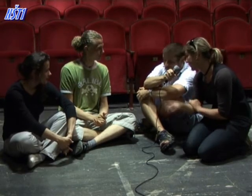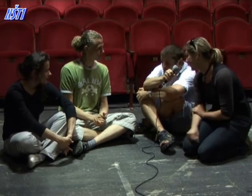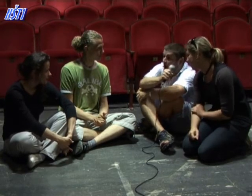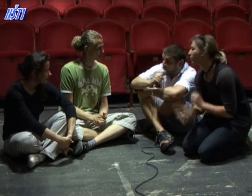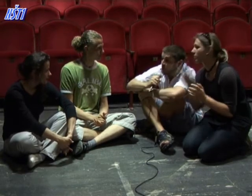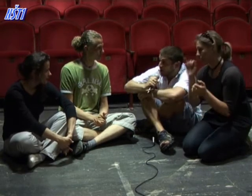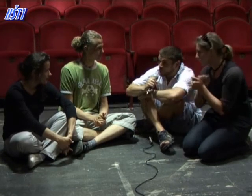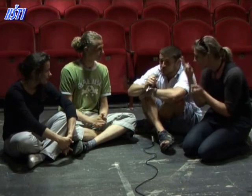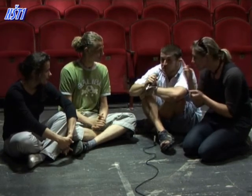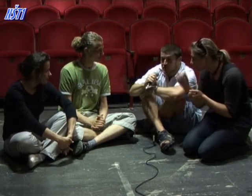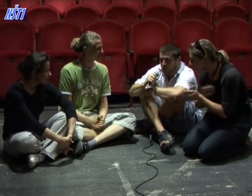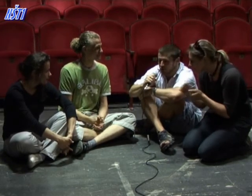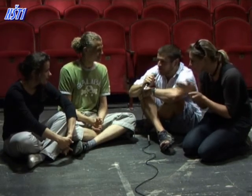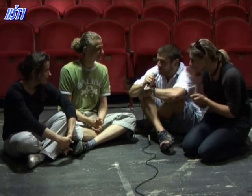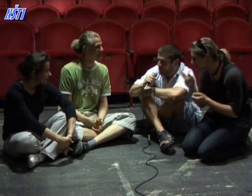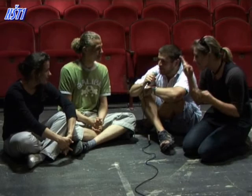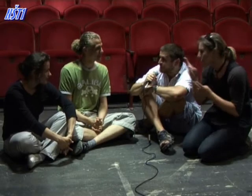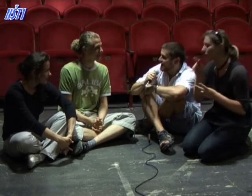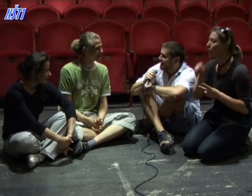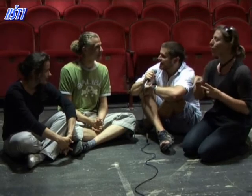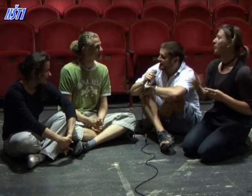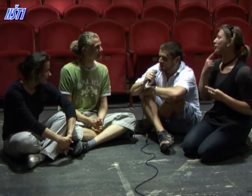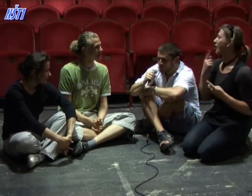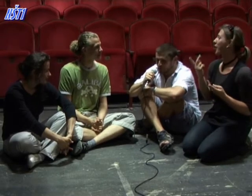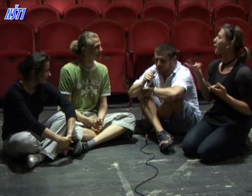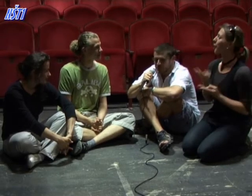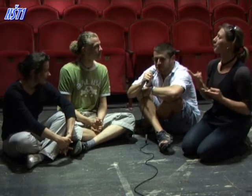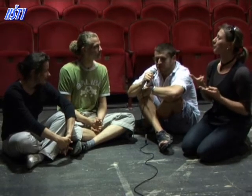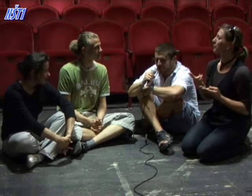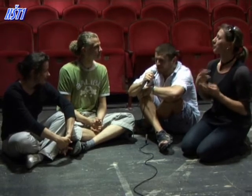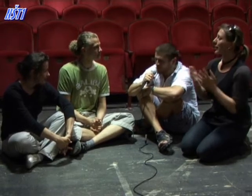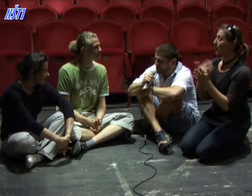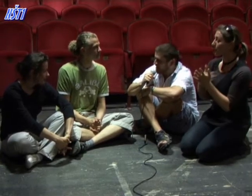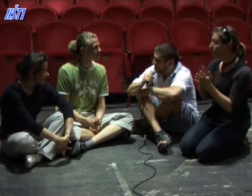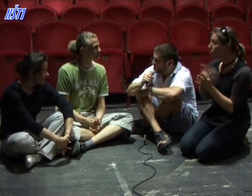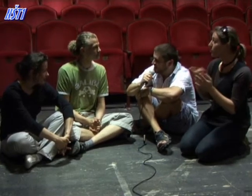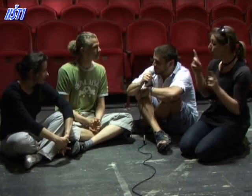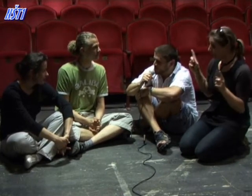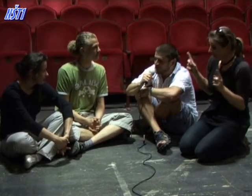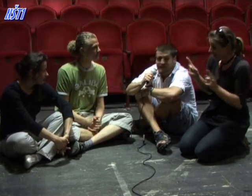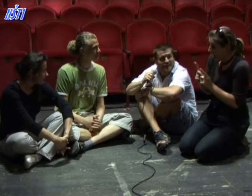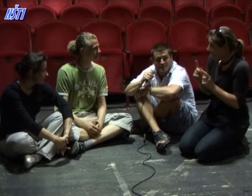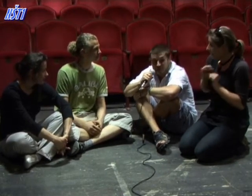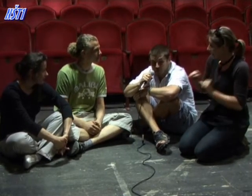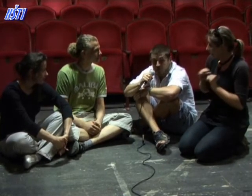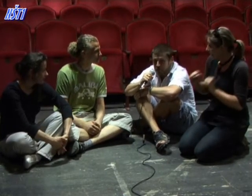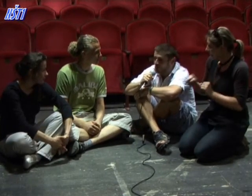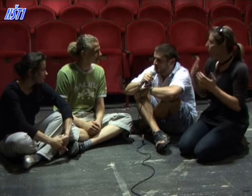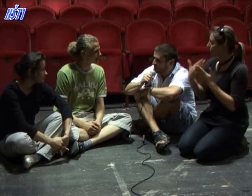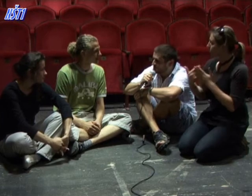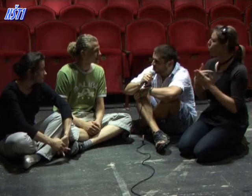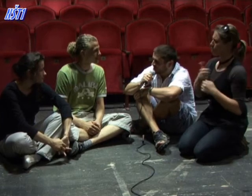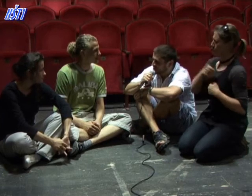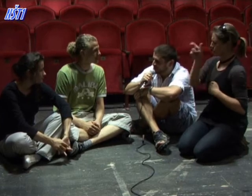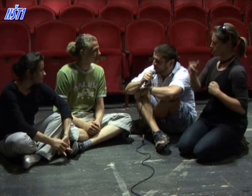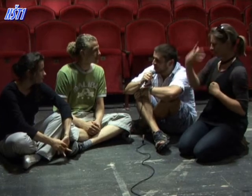představení? Ano, ano, samozřejmě, tohle byla taková, protože jsme měli opravdu krátký čas na zkoušení, tak já jsem Jindrovi,